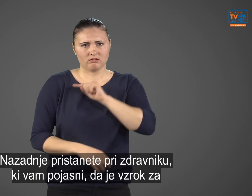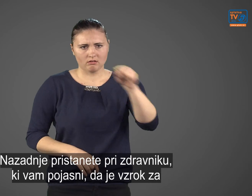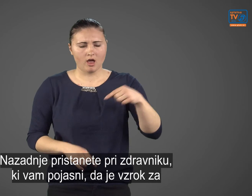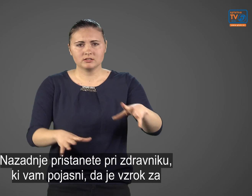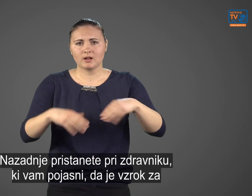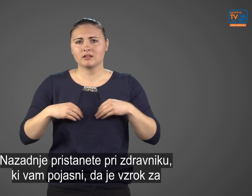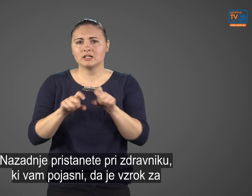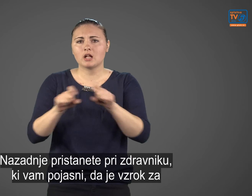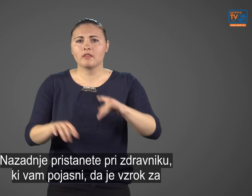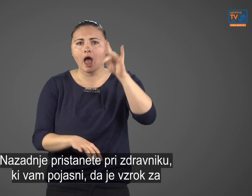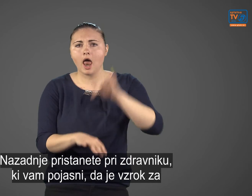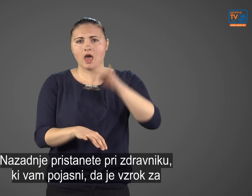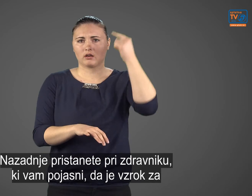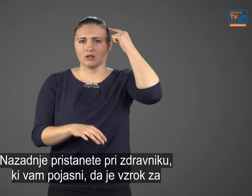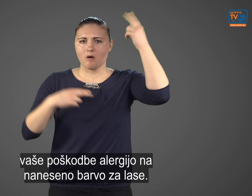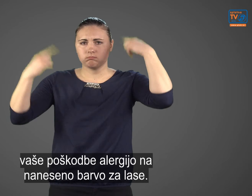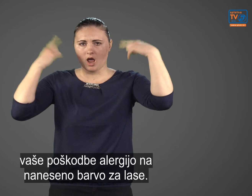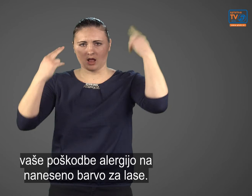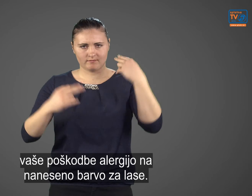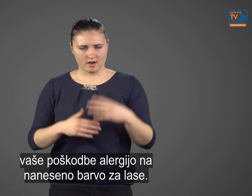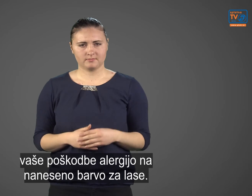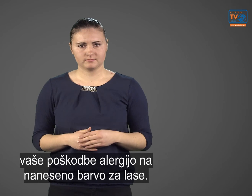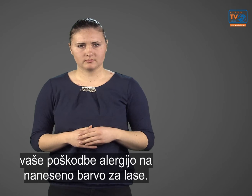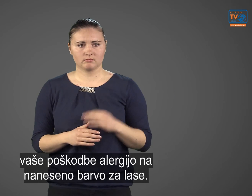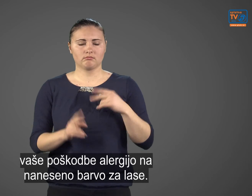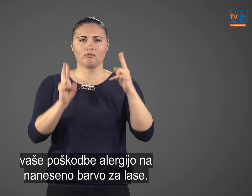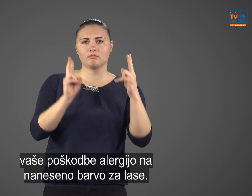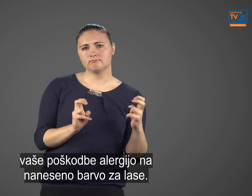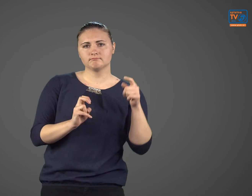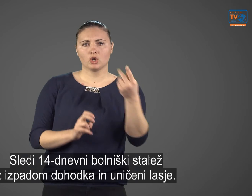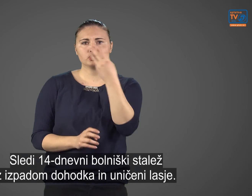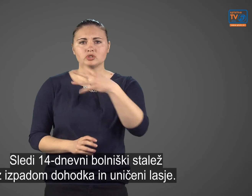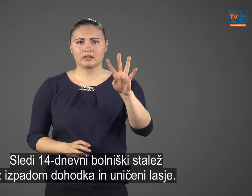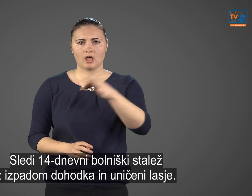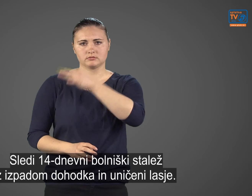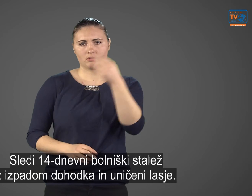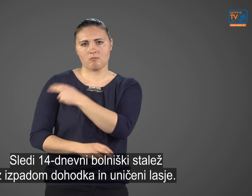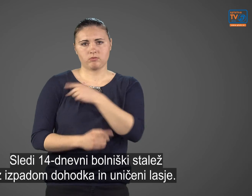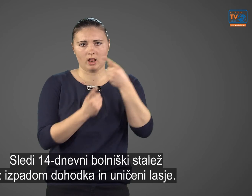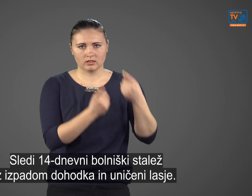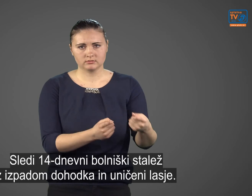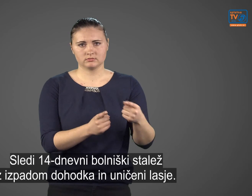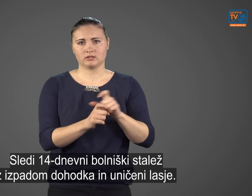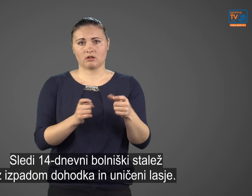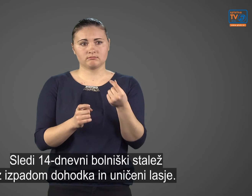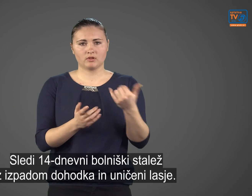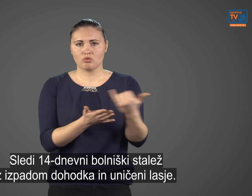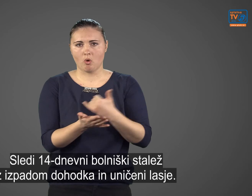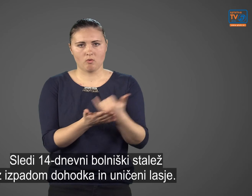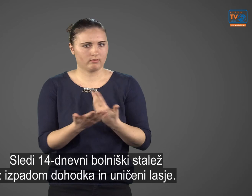bila sprejeta zaradi alergije na naneseno barvo. Sledi še 14-dnevni bolniški stalež z izpadom